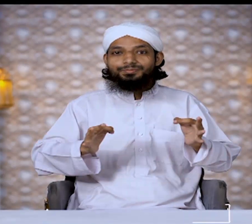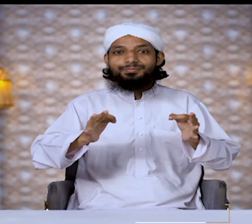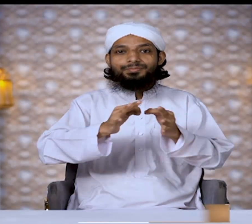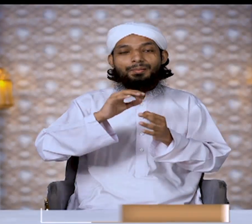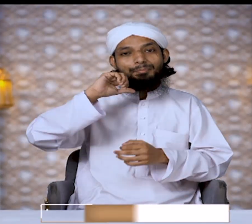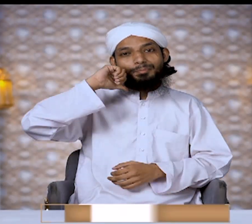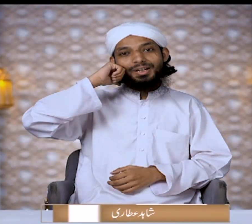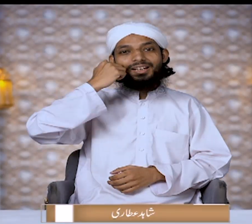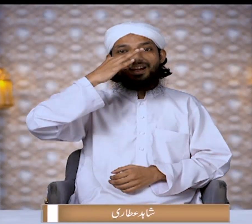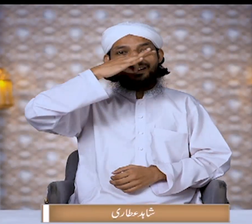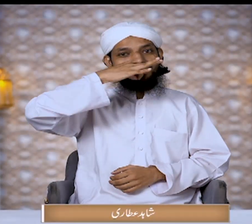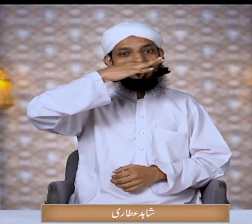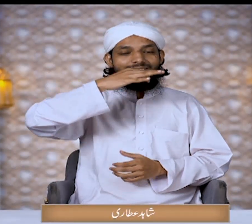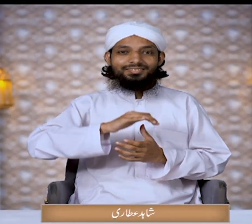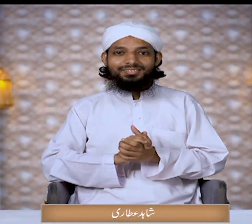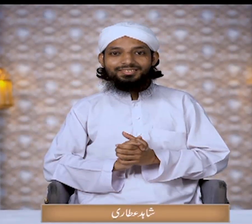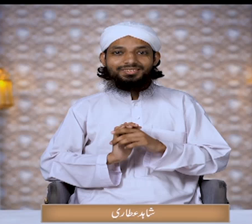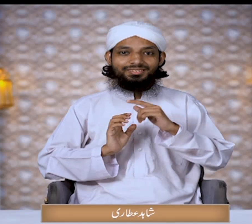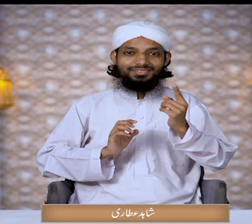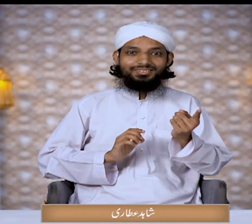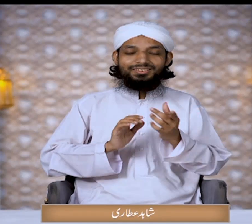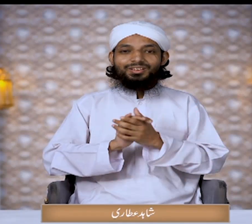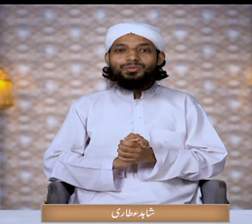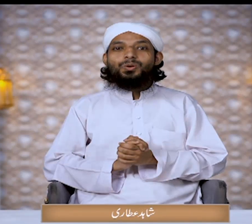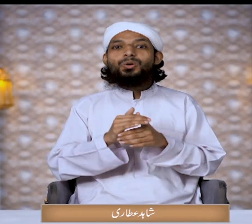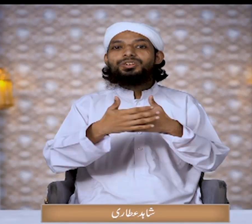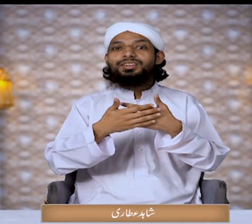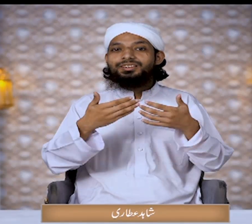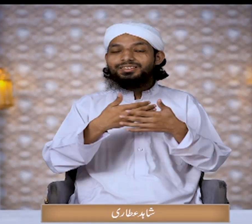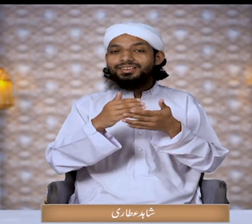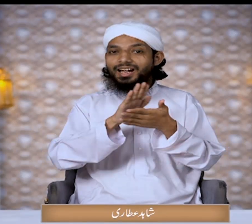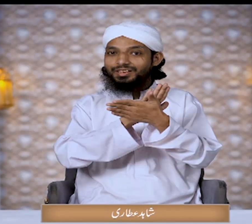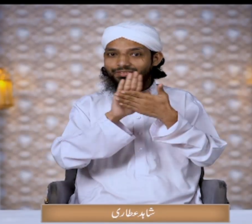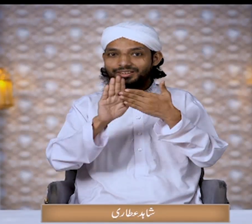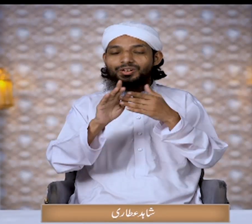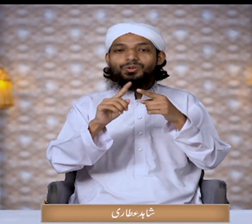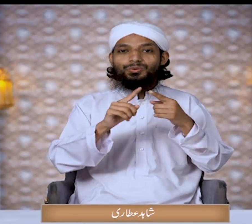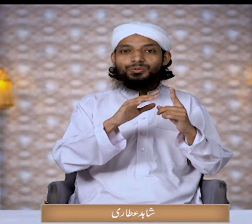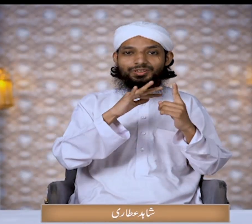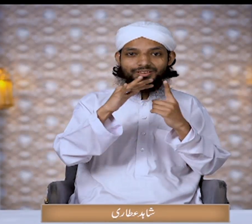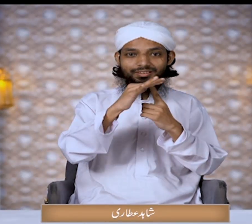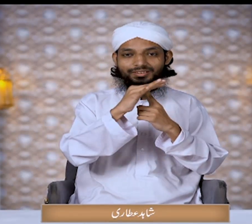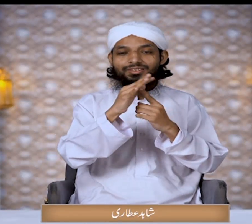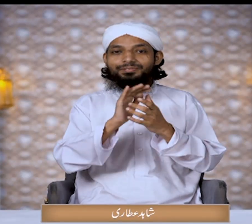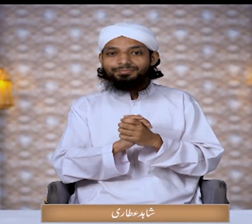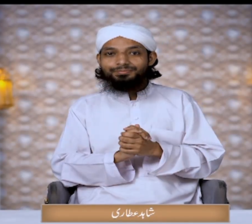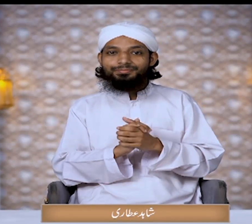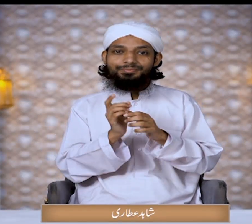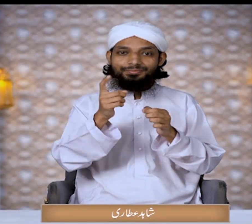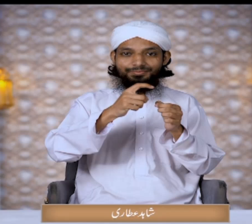لحاظ سے پٹھان، مسلک کے لحاظ سے حنفی اور طریقت کے لحاظ سے قادری تھے۔ آپ رحمت اللہ علیہ کے